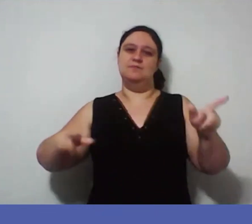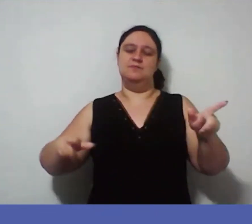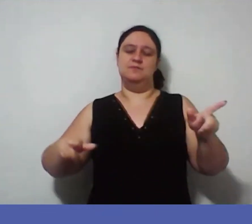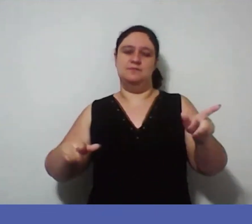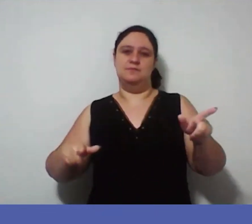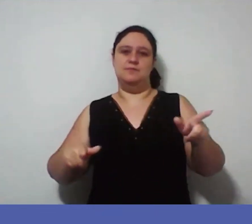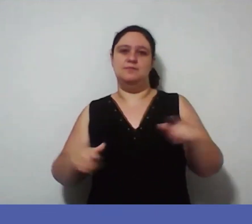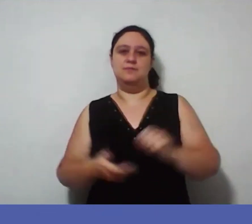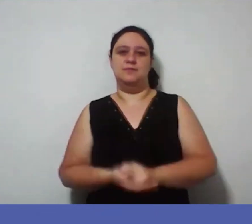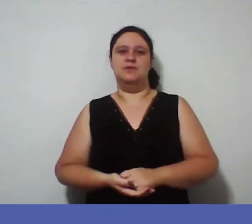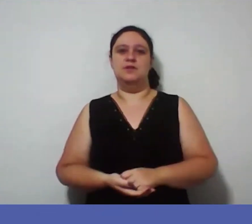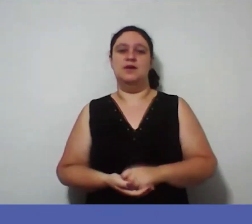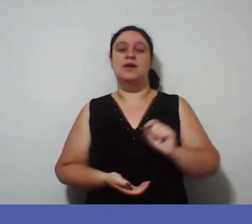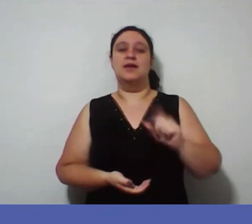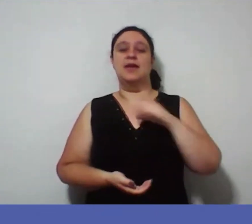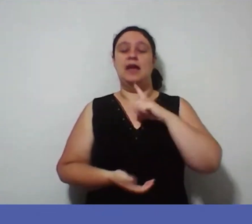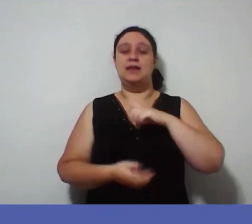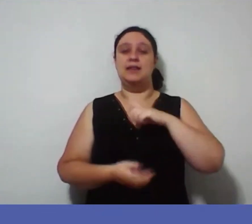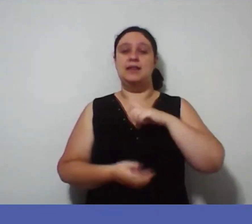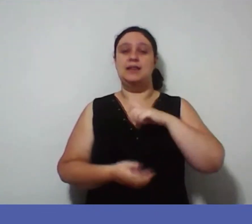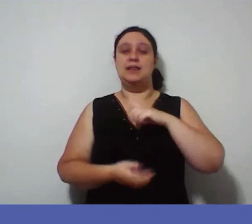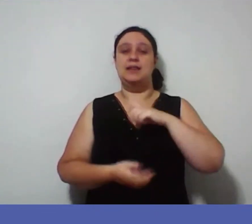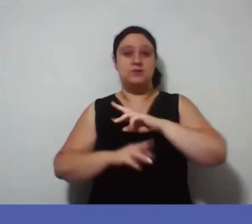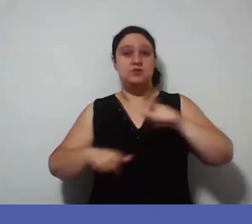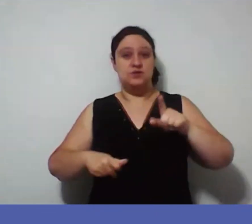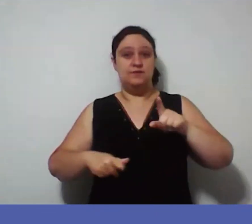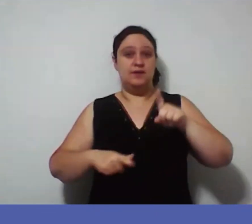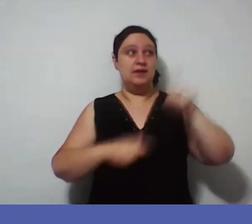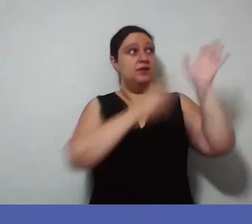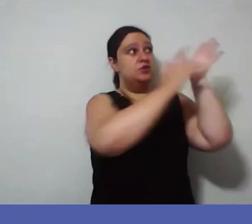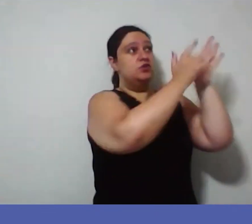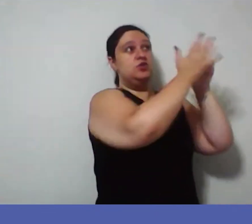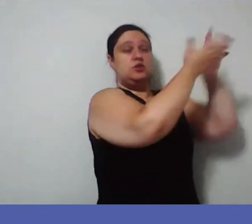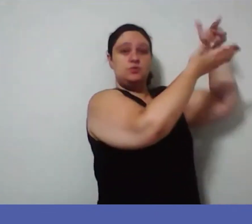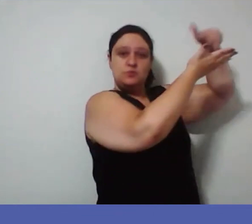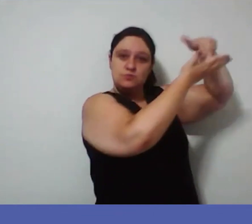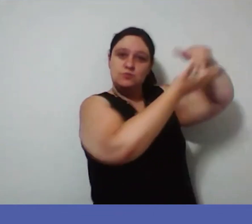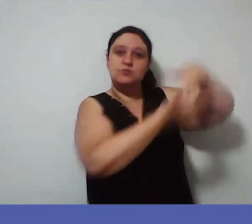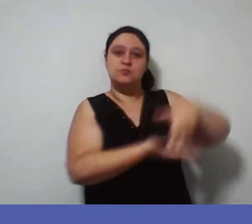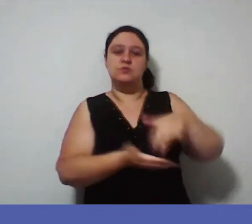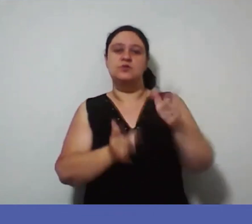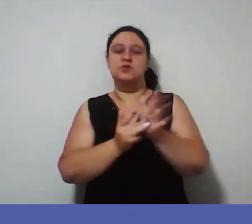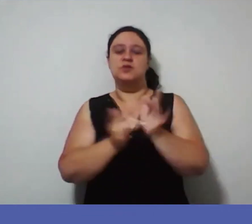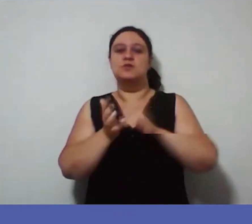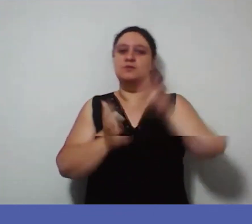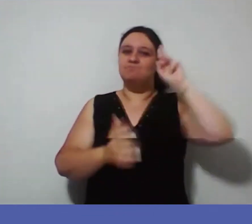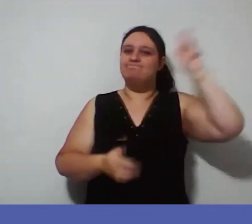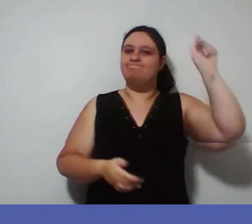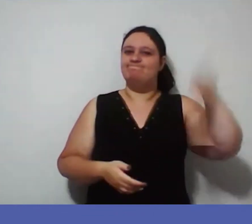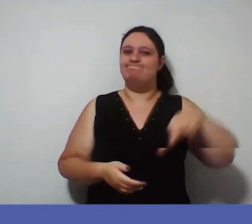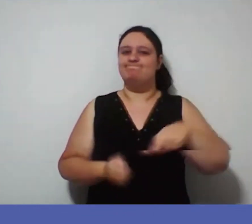outro espírito vão trazer o Senhor de volta. Jesus é o Senhor, amém.